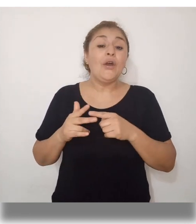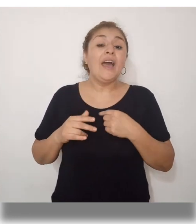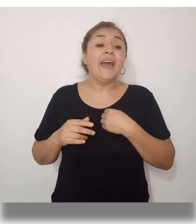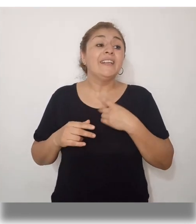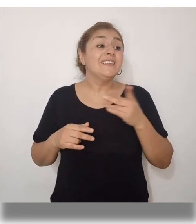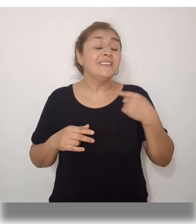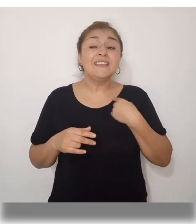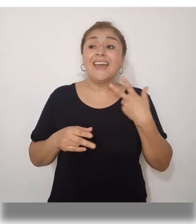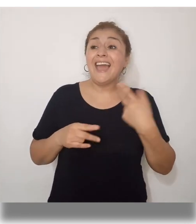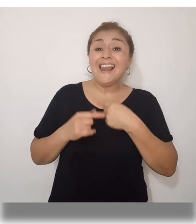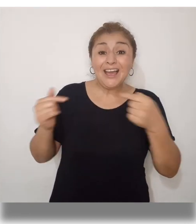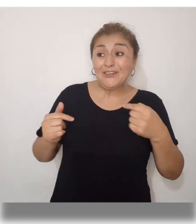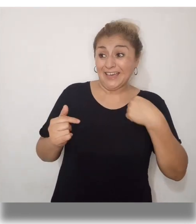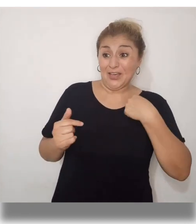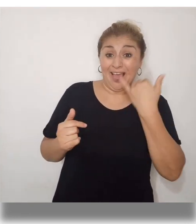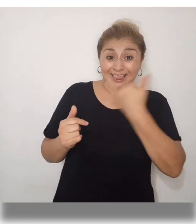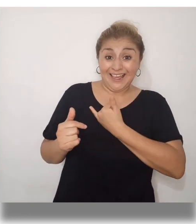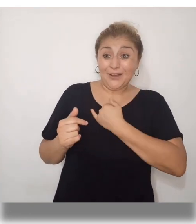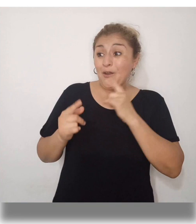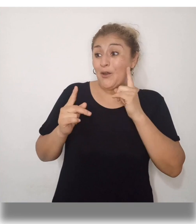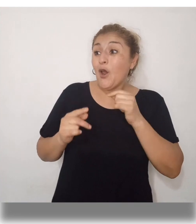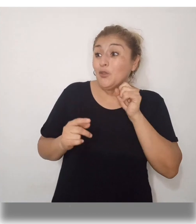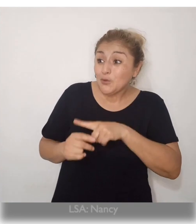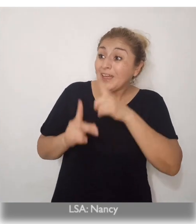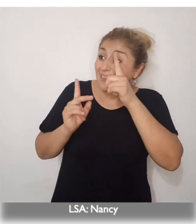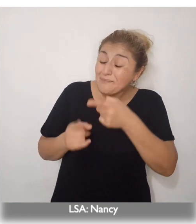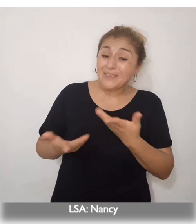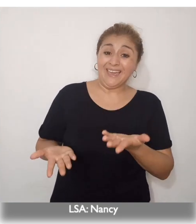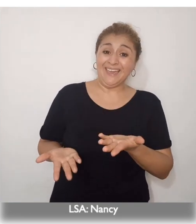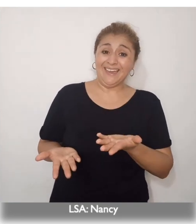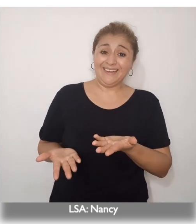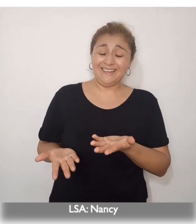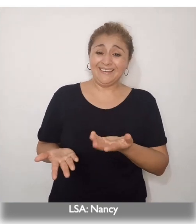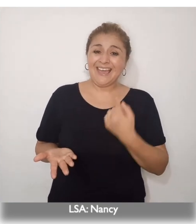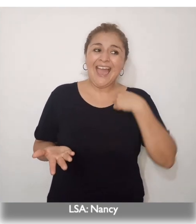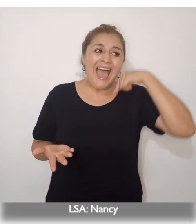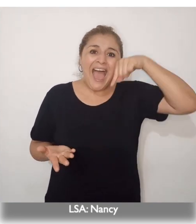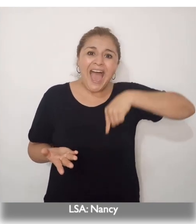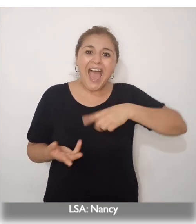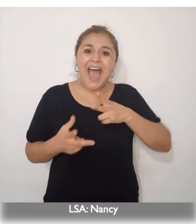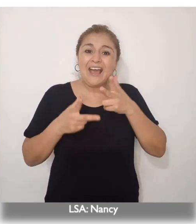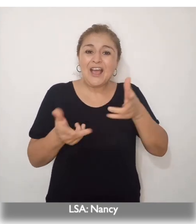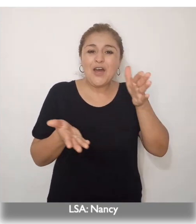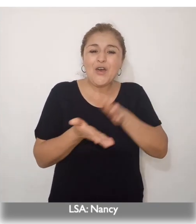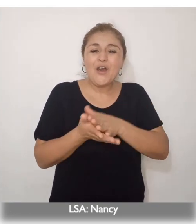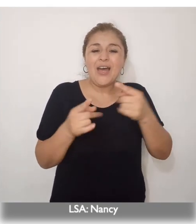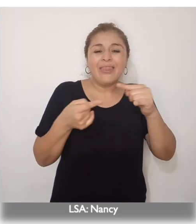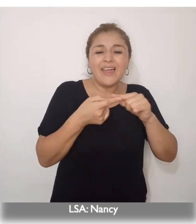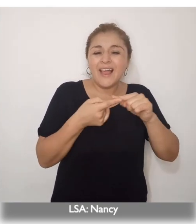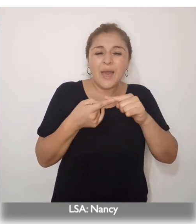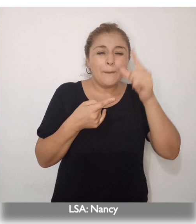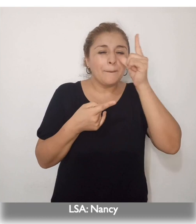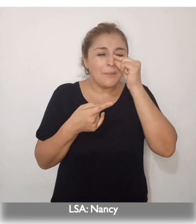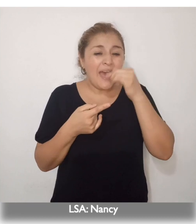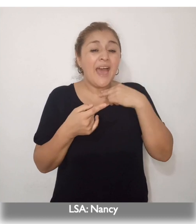todas mis cosas son tuyas esta relación padre e hijo No solo